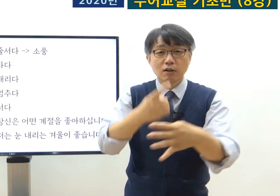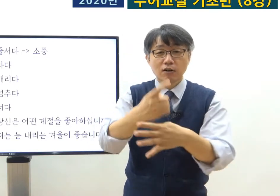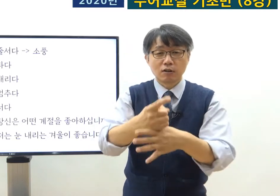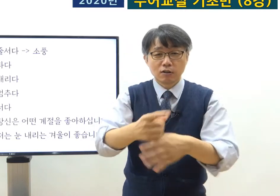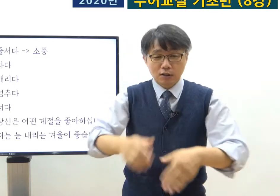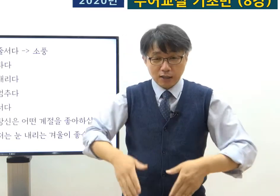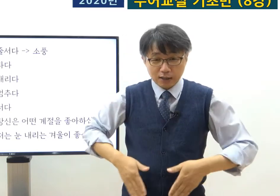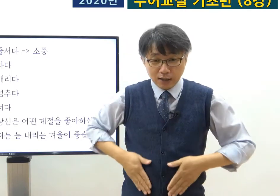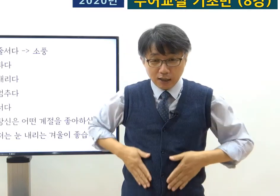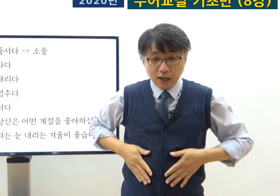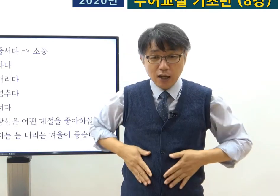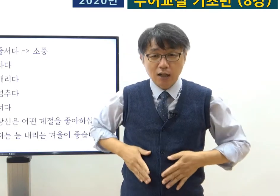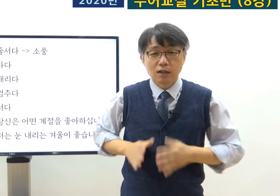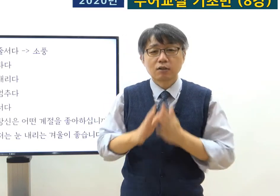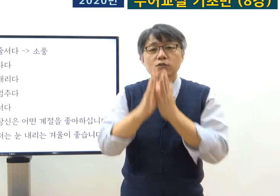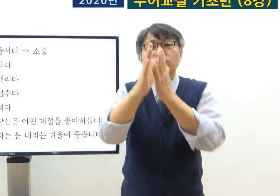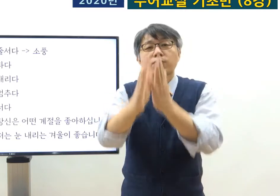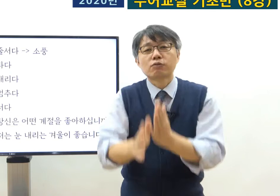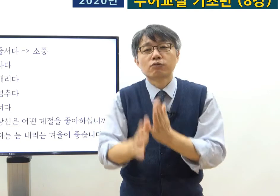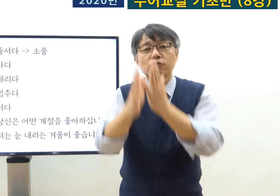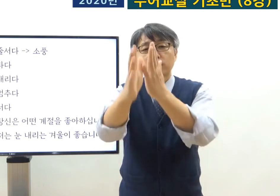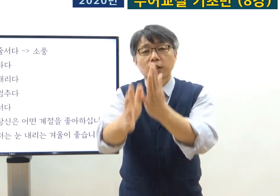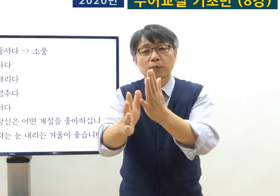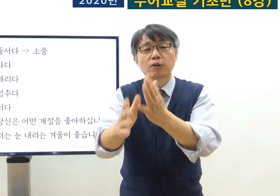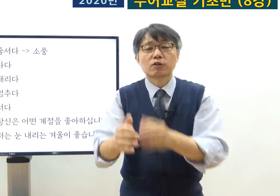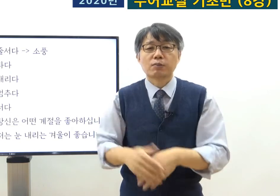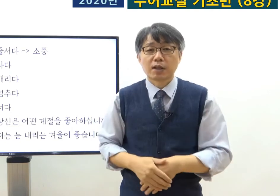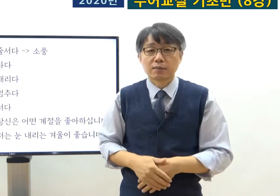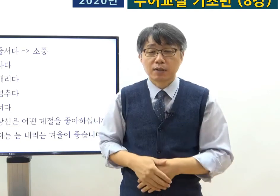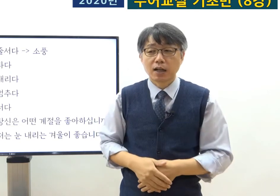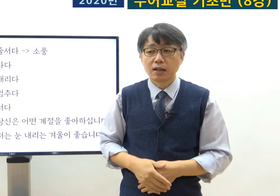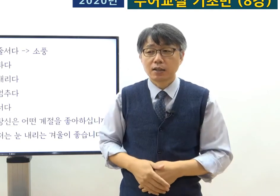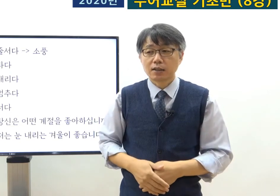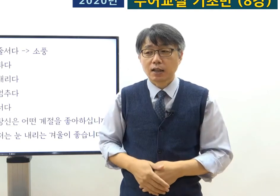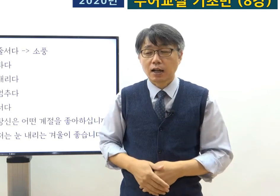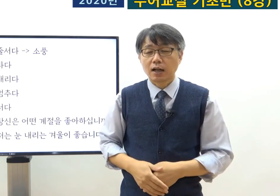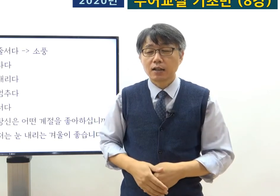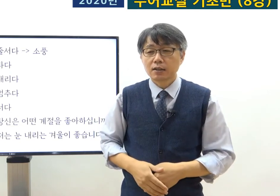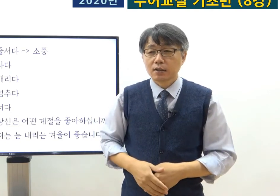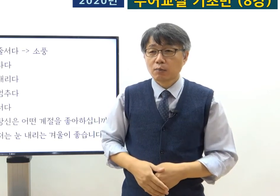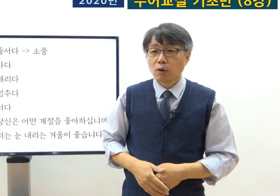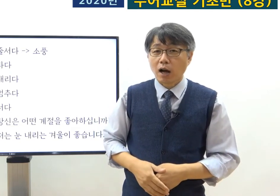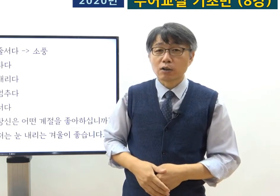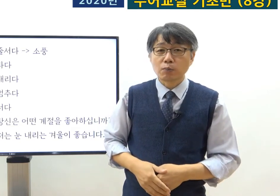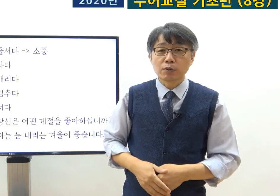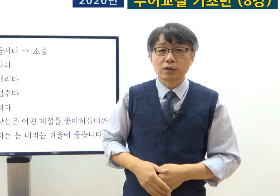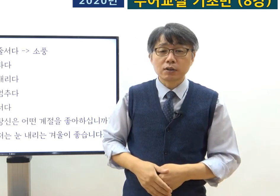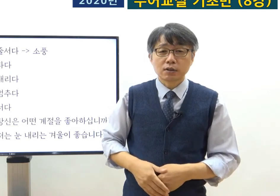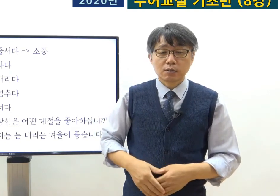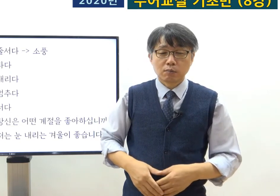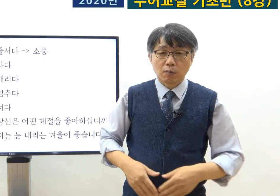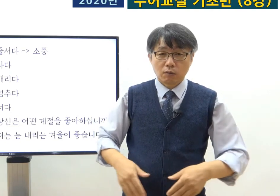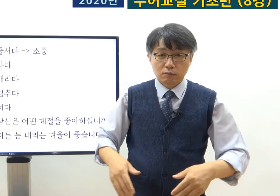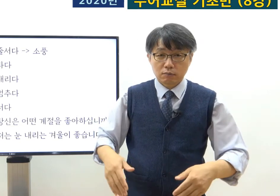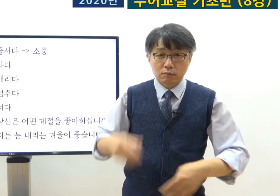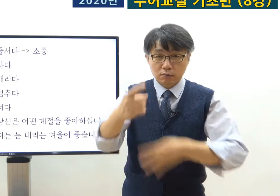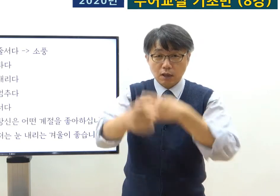계절, 따뜻하다, 소풍 이렇게 표현해 주시면 되겠습니다. 자, 뭐 가을 소풍은 뭐